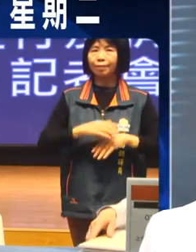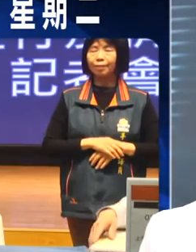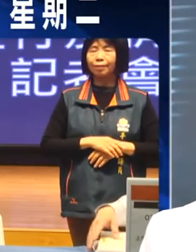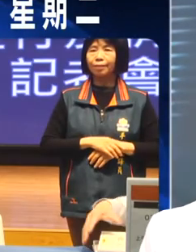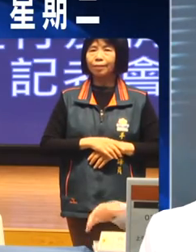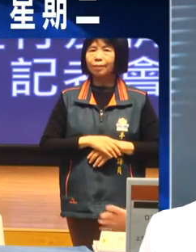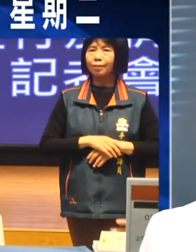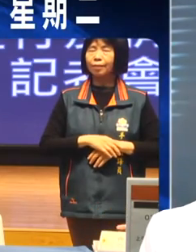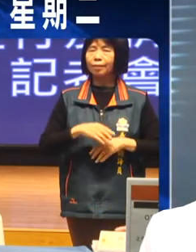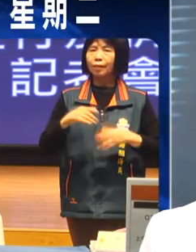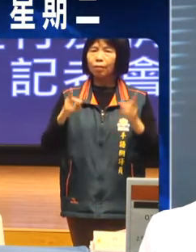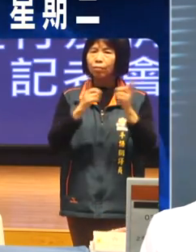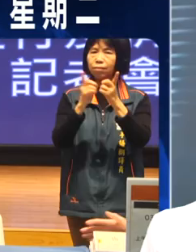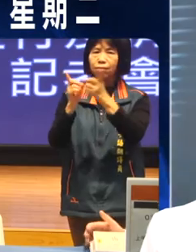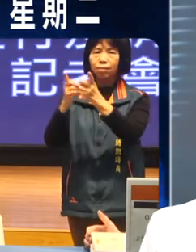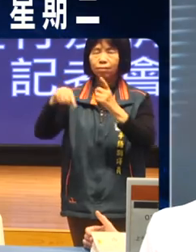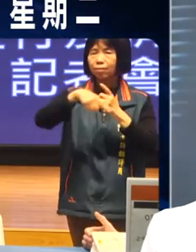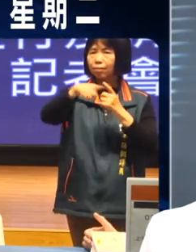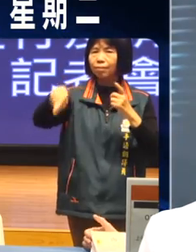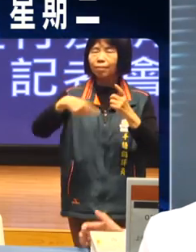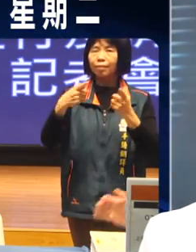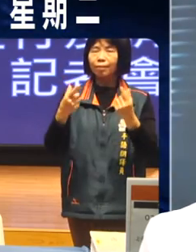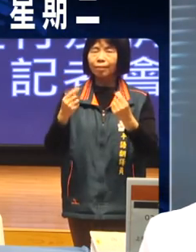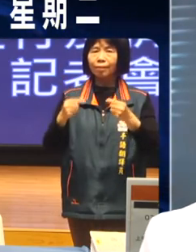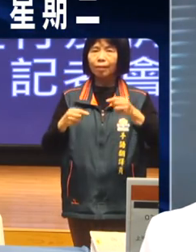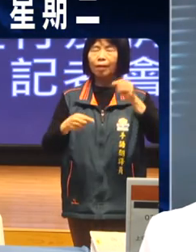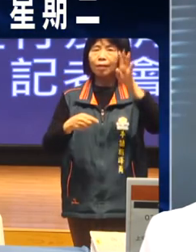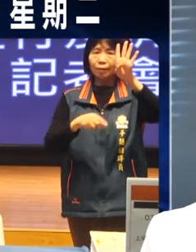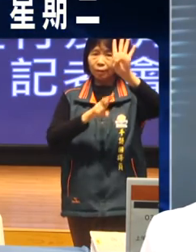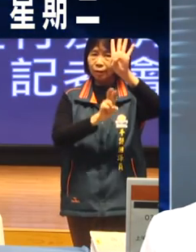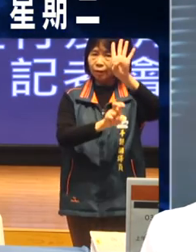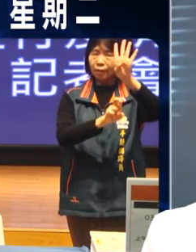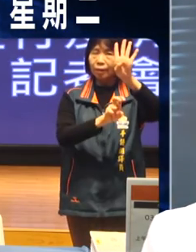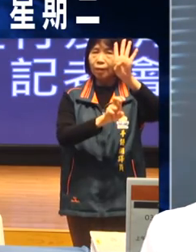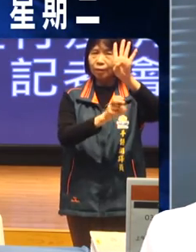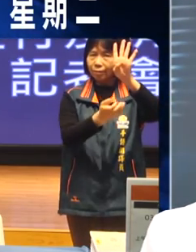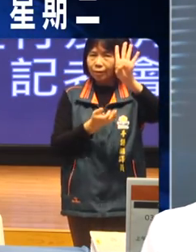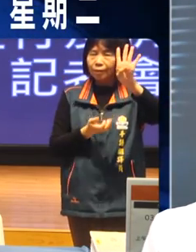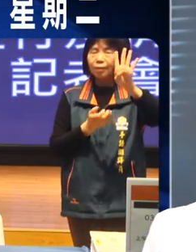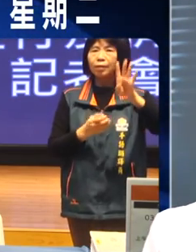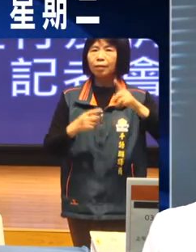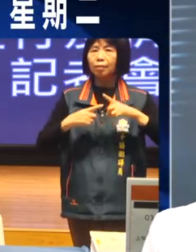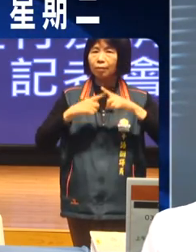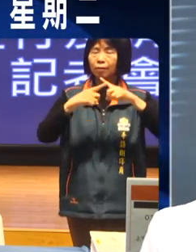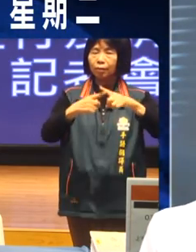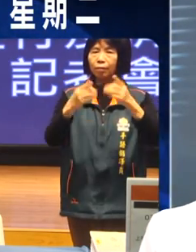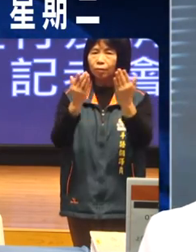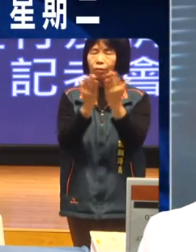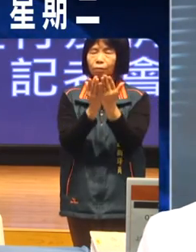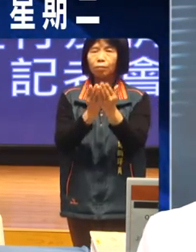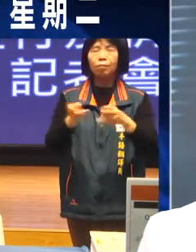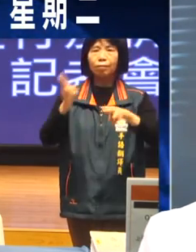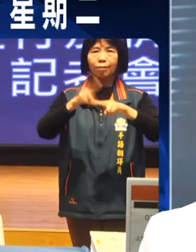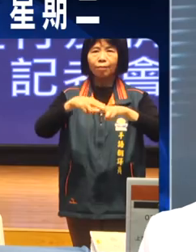情的最新的消息。那么19号的疫情指挥中心就宣布了本土个案